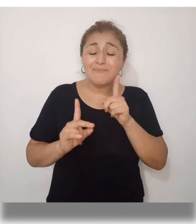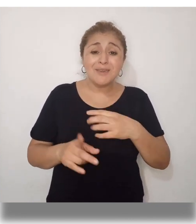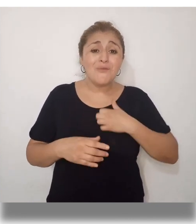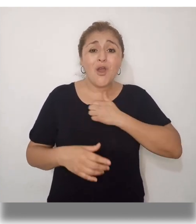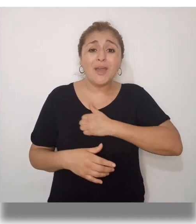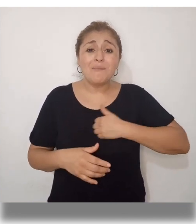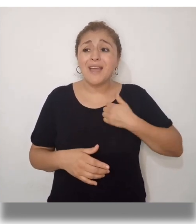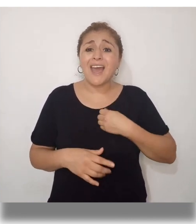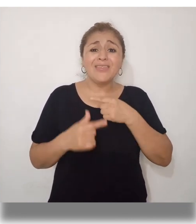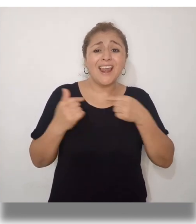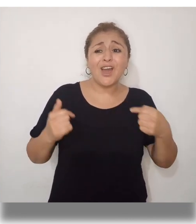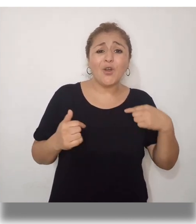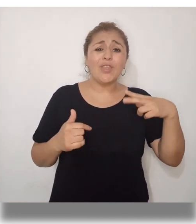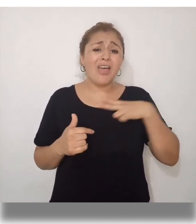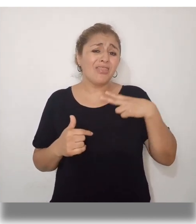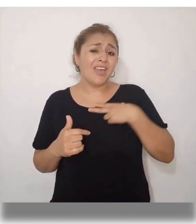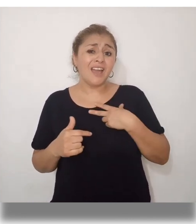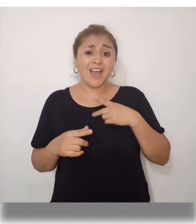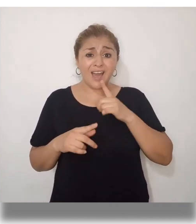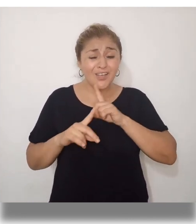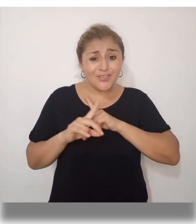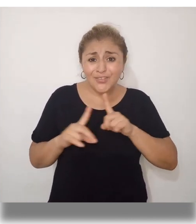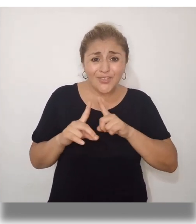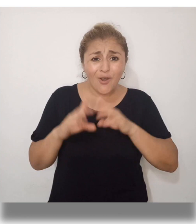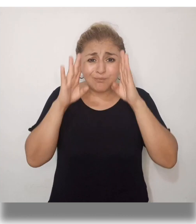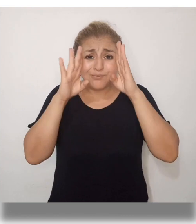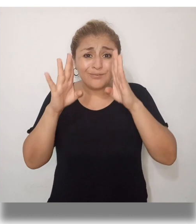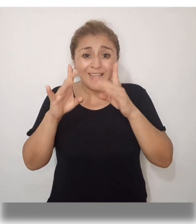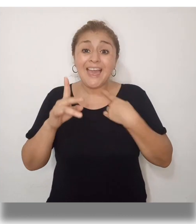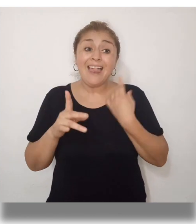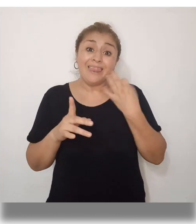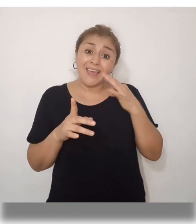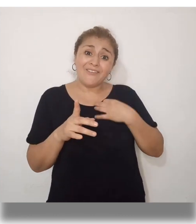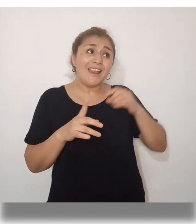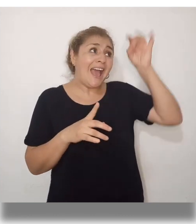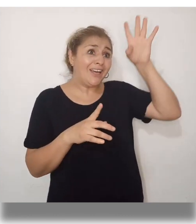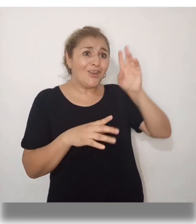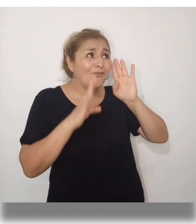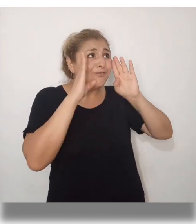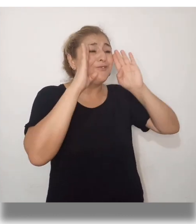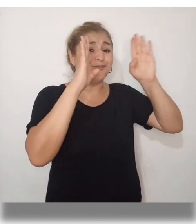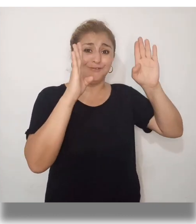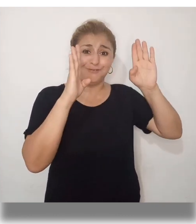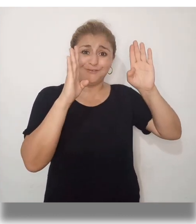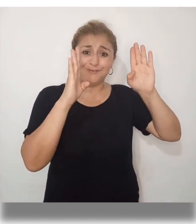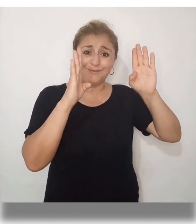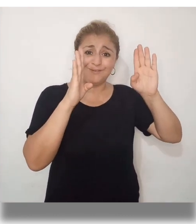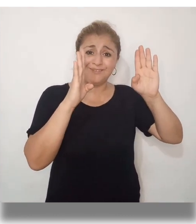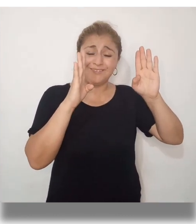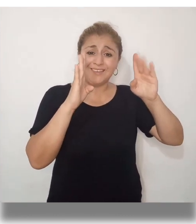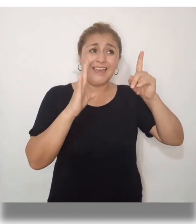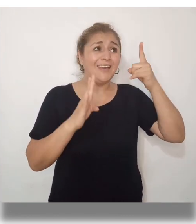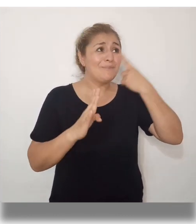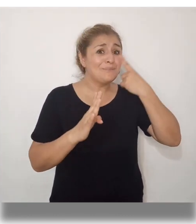las cuales son inciertas sino en el Dios vivo y escuchar lo que dice para todos nosotros